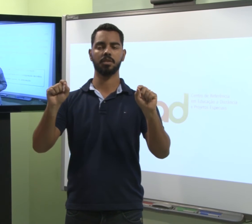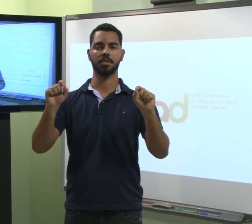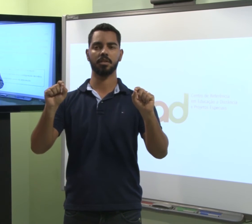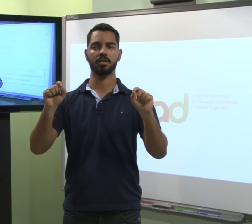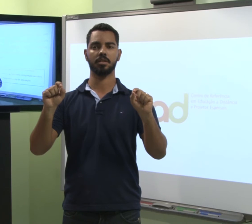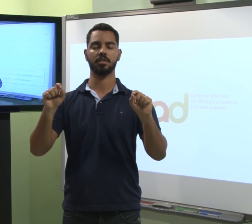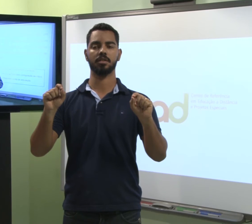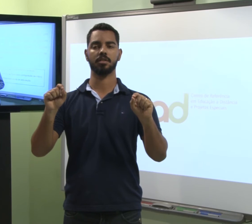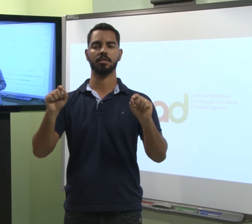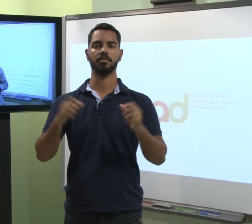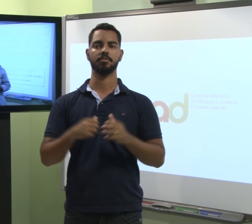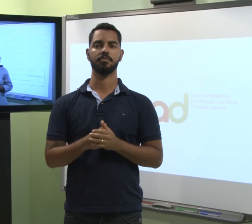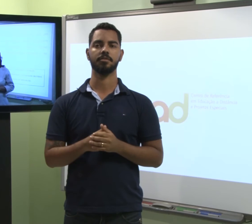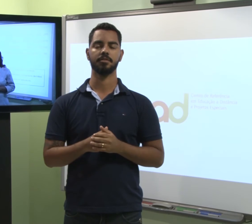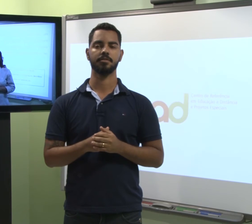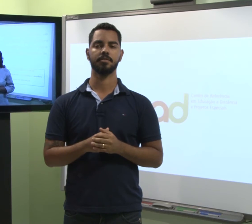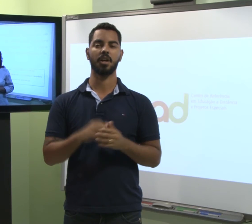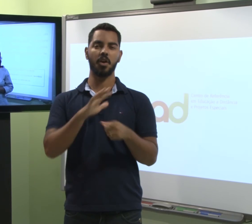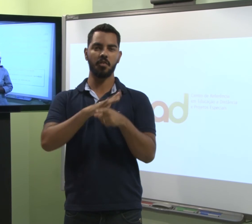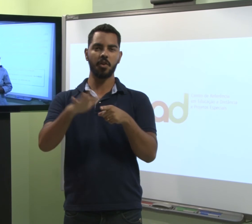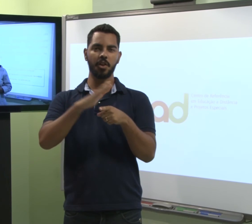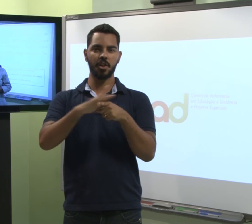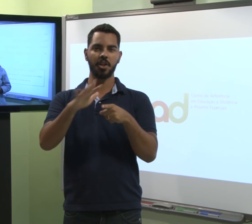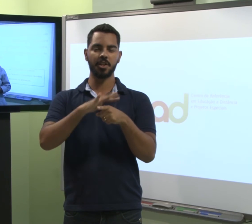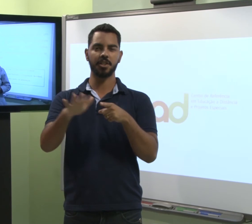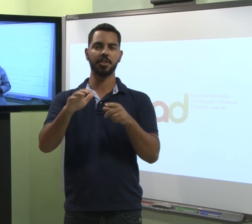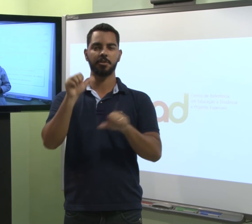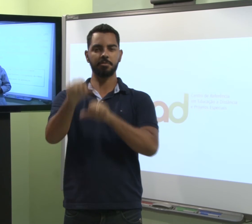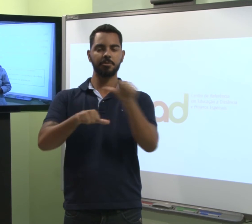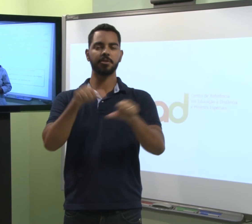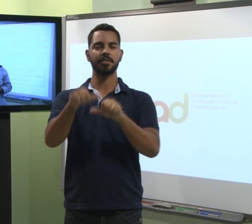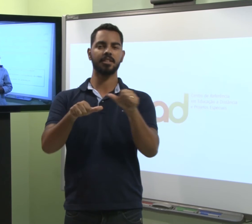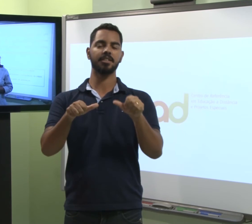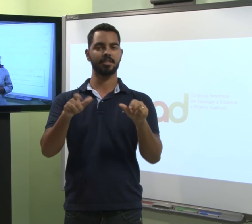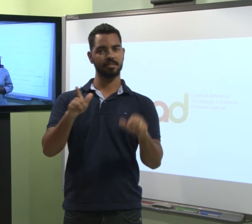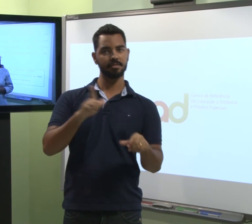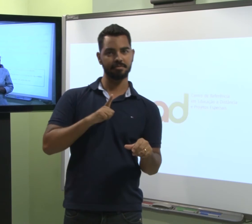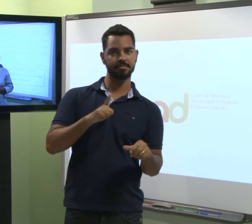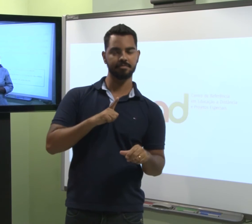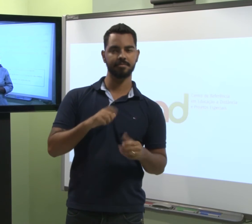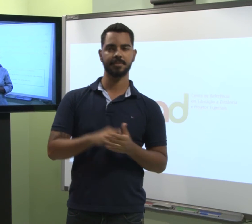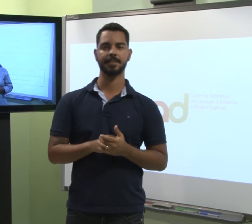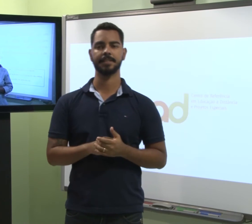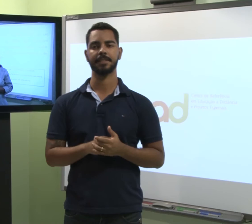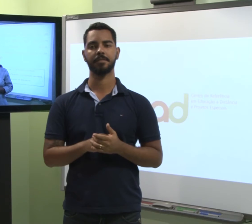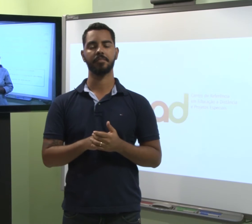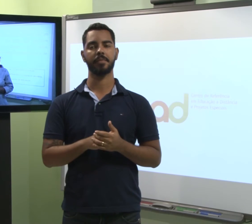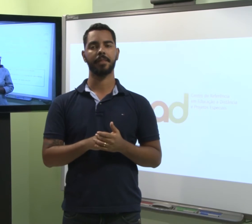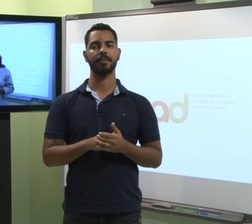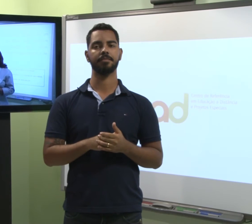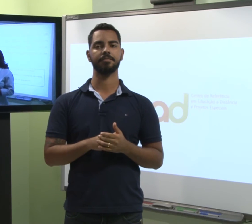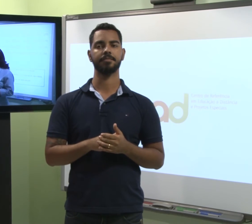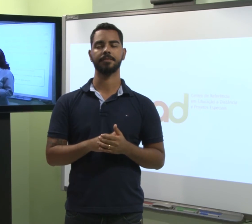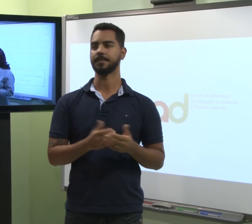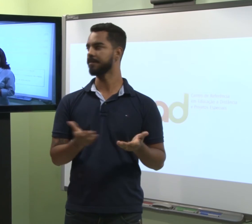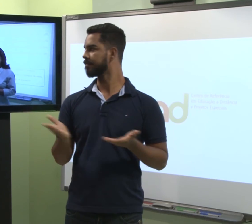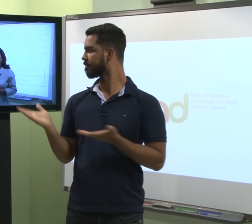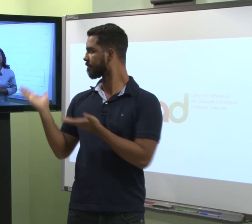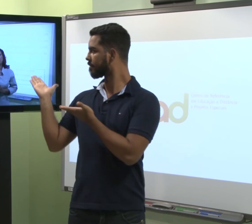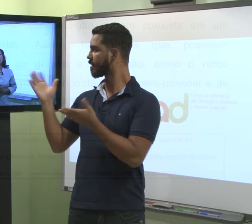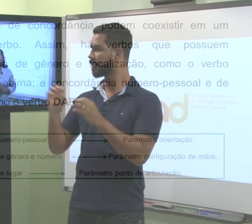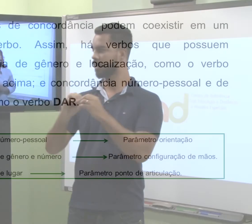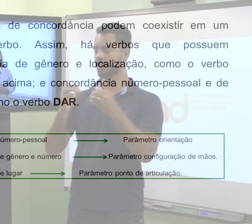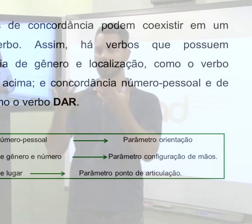parâmetros fonológicos dessa língua. Concordância, número pessoal, parâmetro de orientação, como pode observar